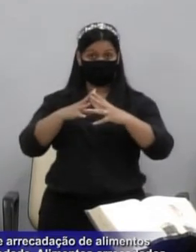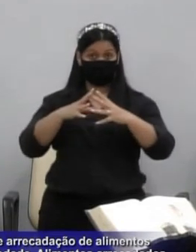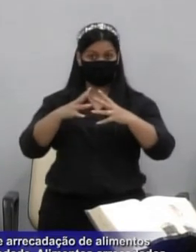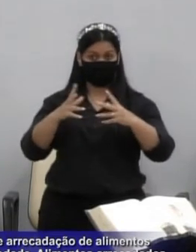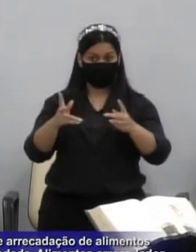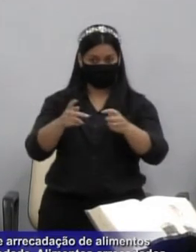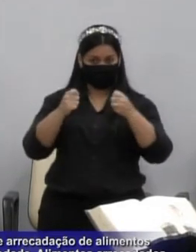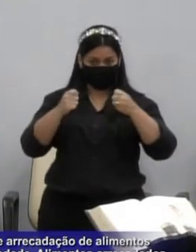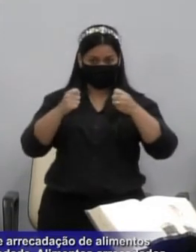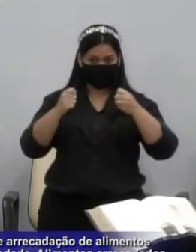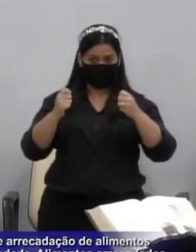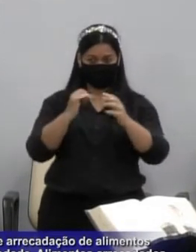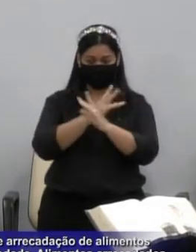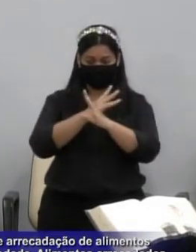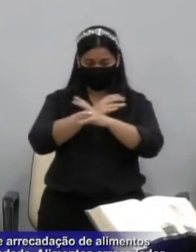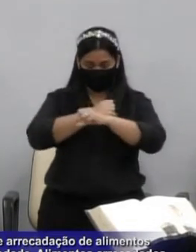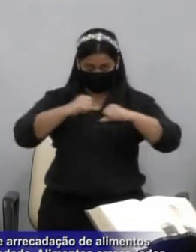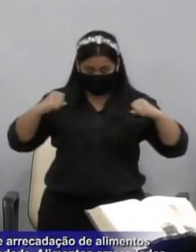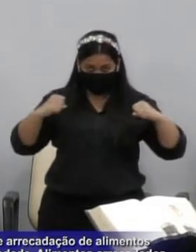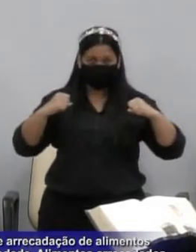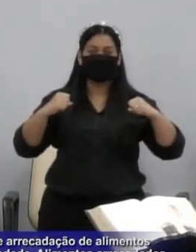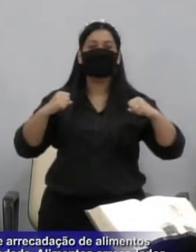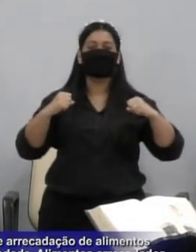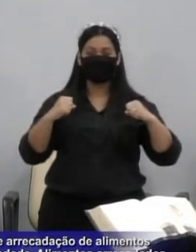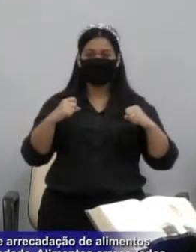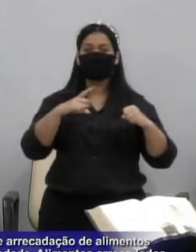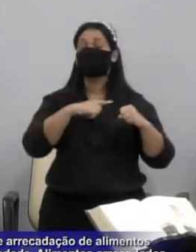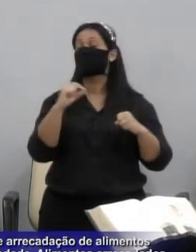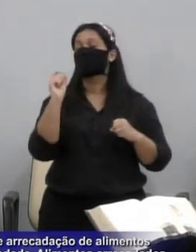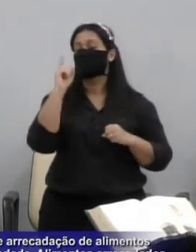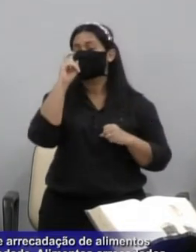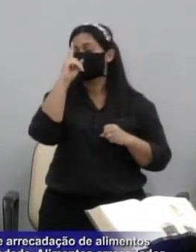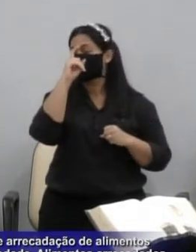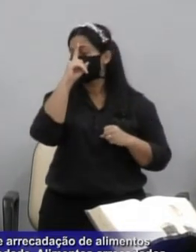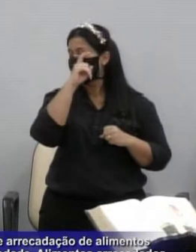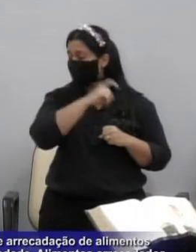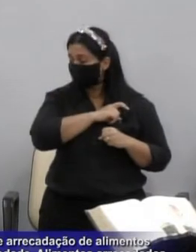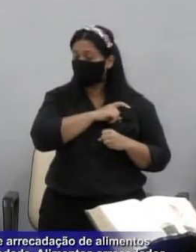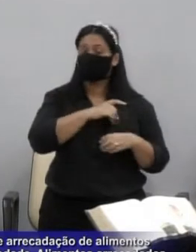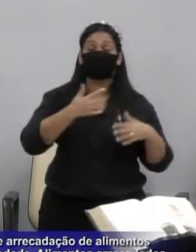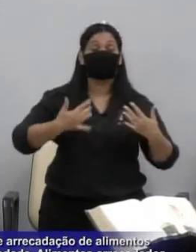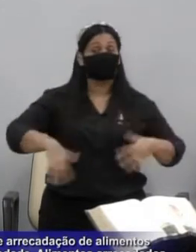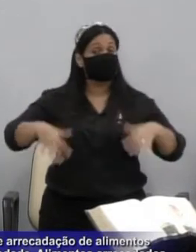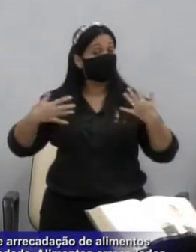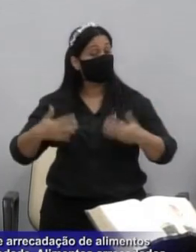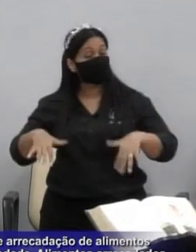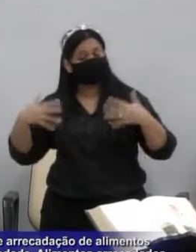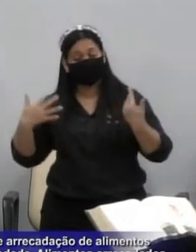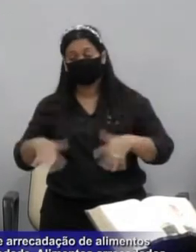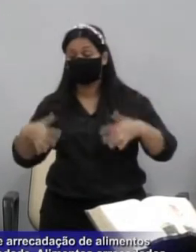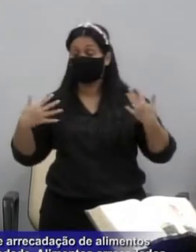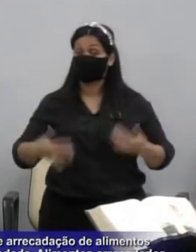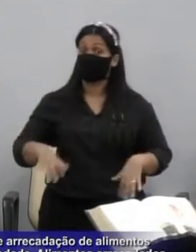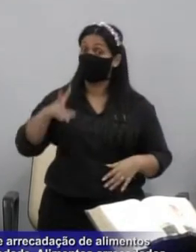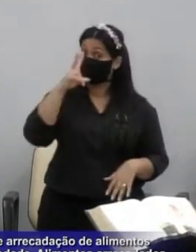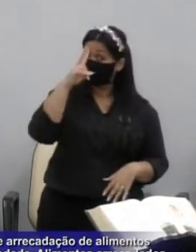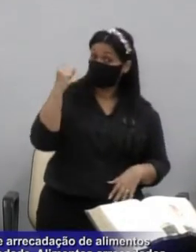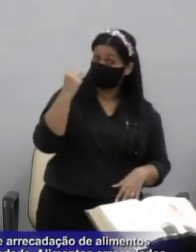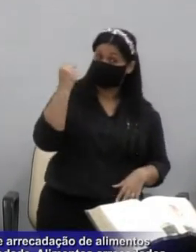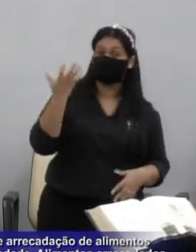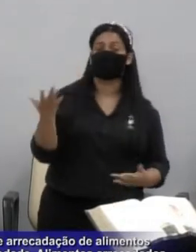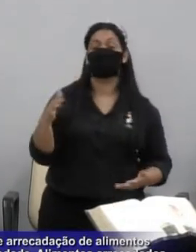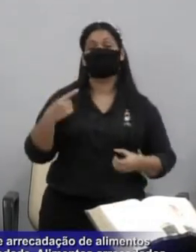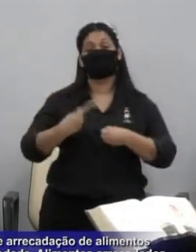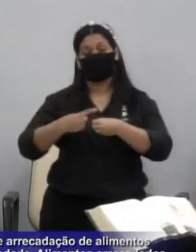e esse lockdown, ele criou, lógico, uma dificuldade, criou uma dificuldade enorme para a